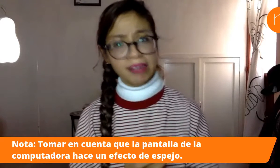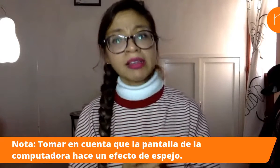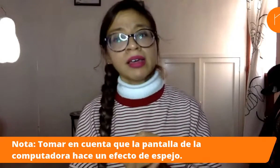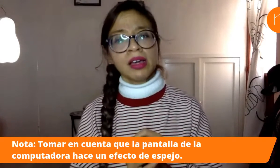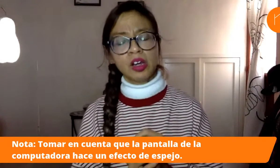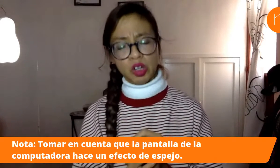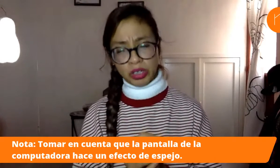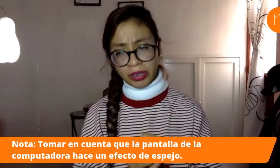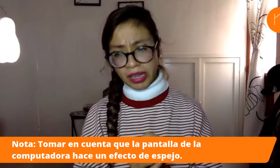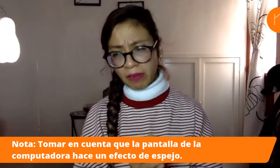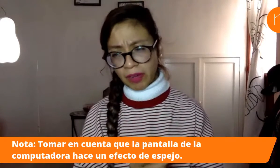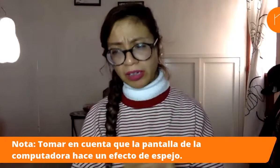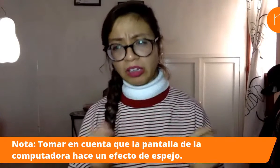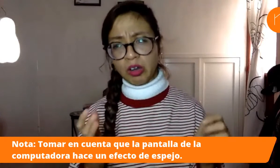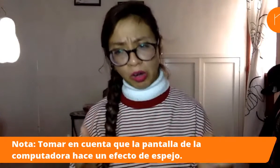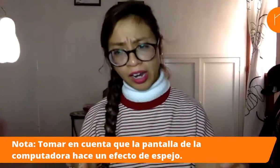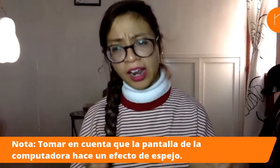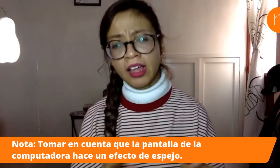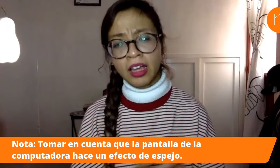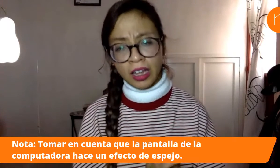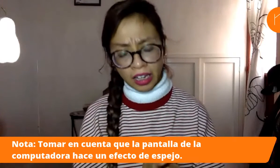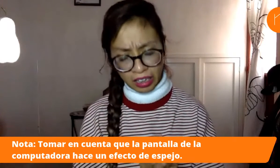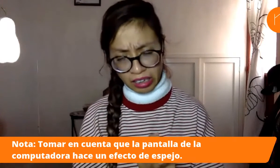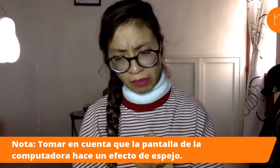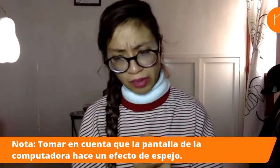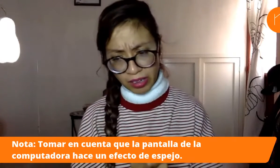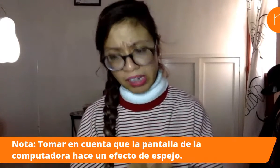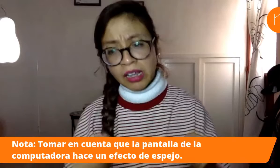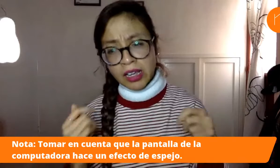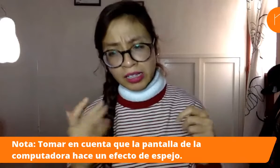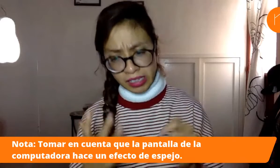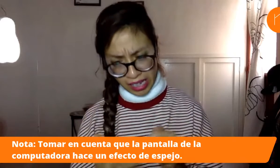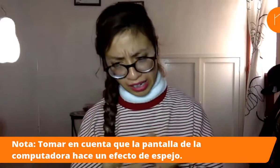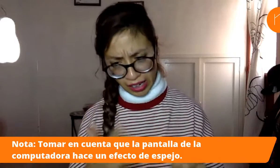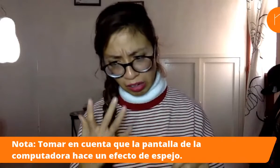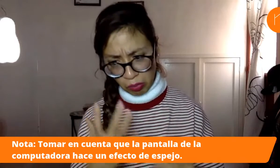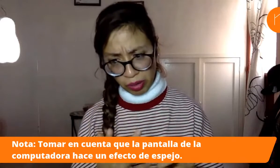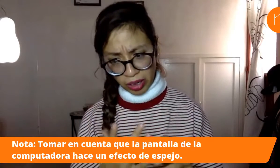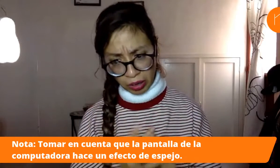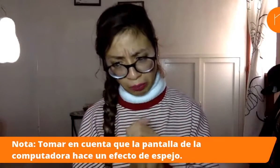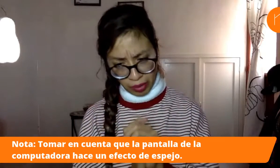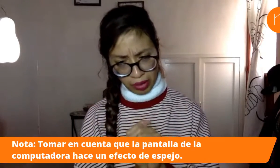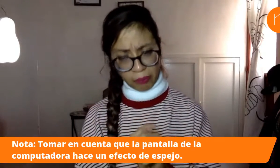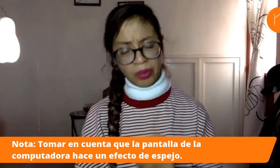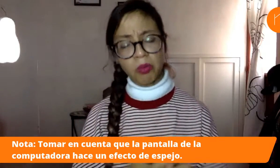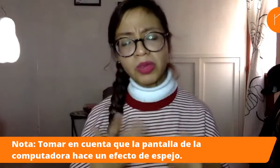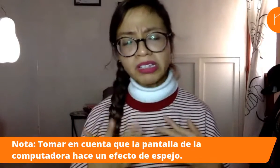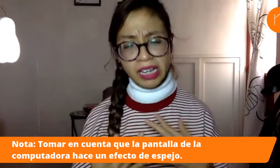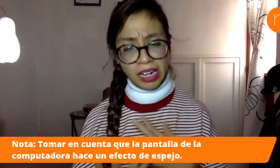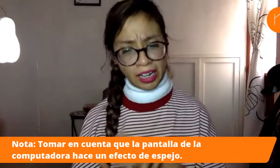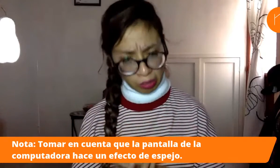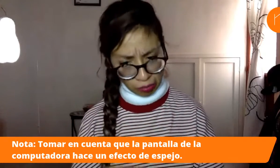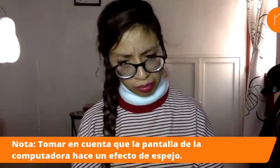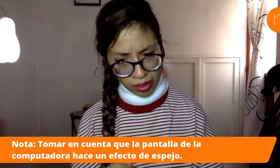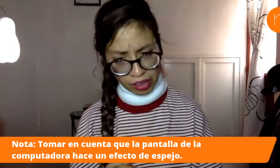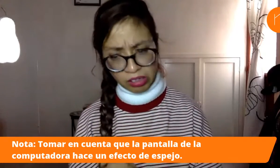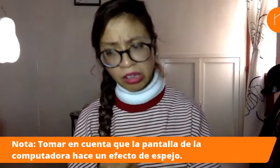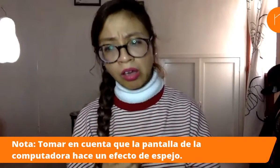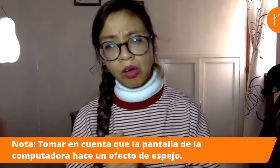normales, los intérpretes o el intérprete signan un poquito más rápido. Mi signado es